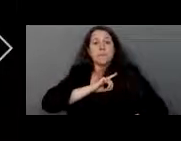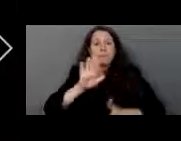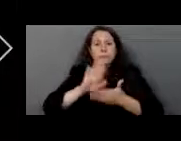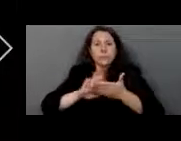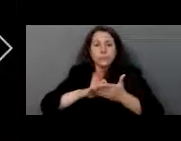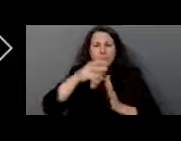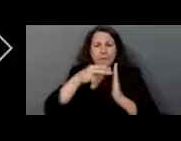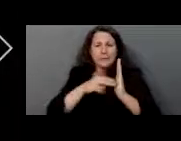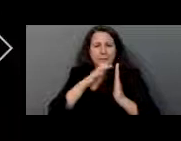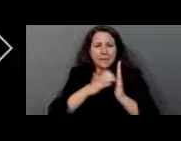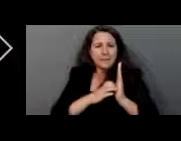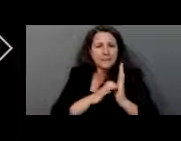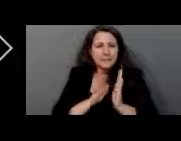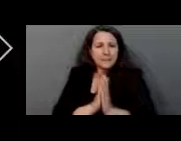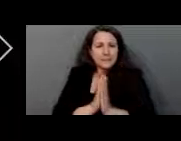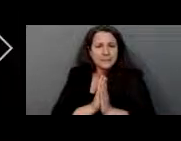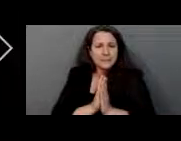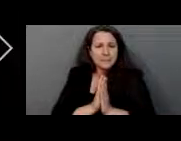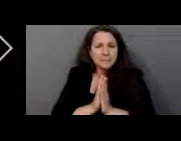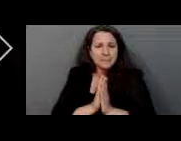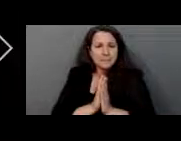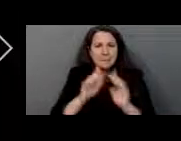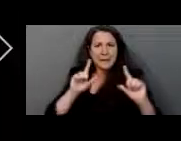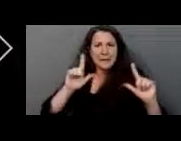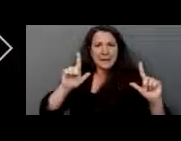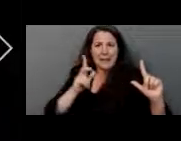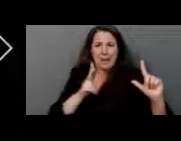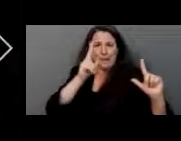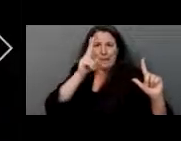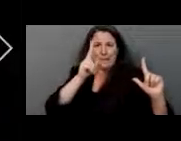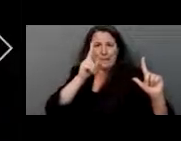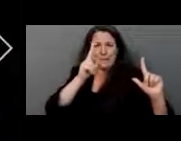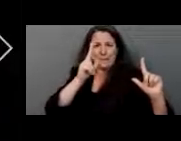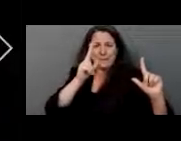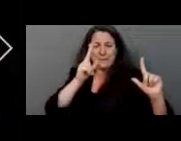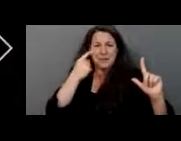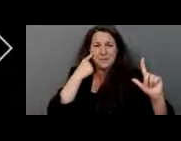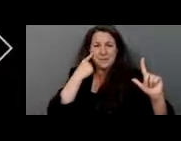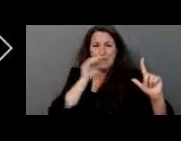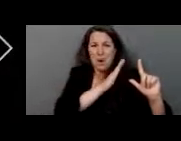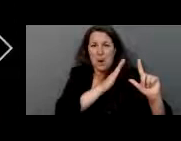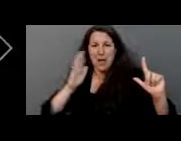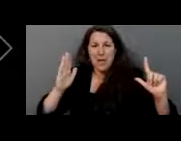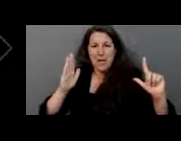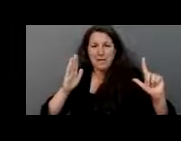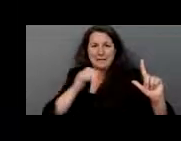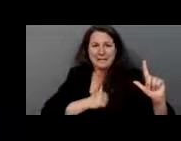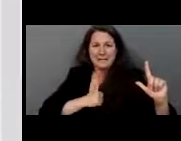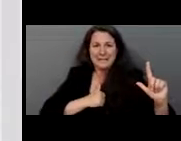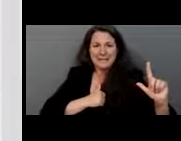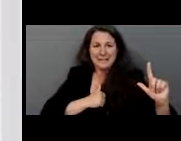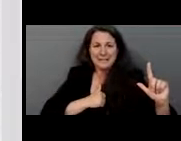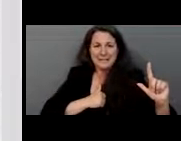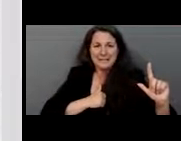Excusez-moi. L'écran est coupé. Je suis désolée. Je